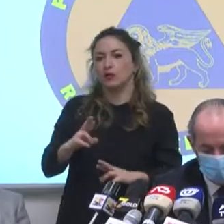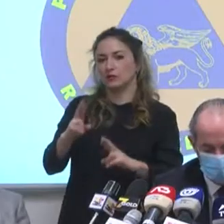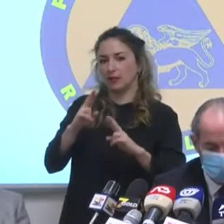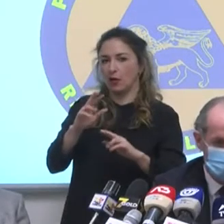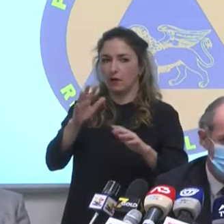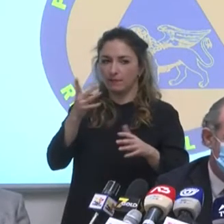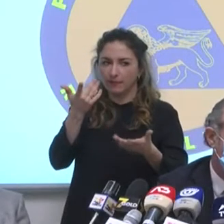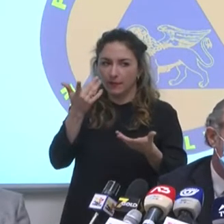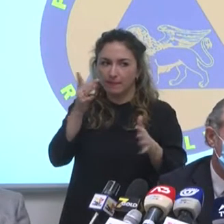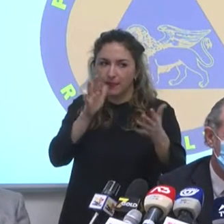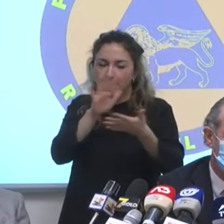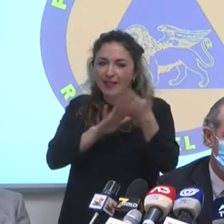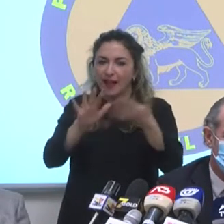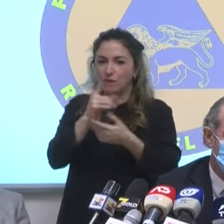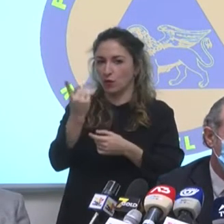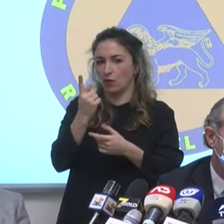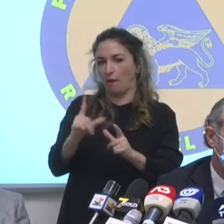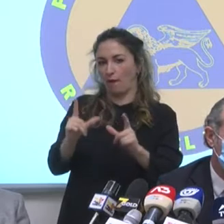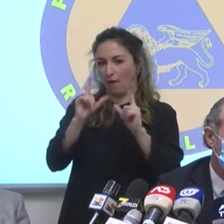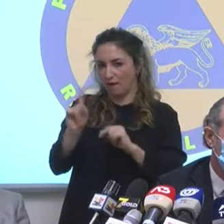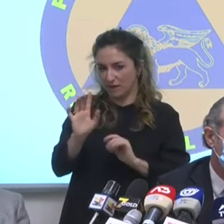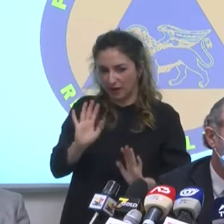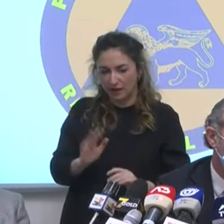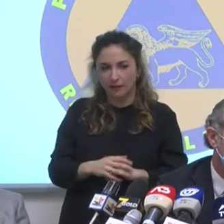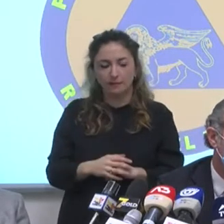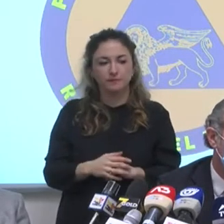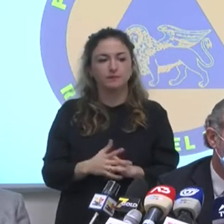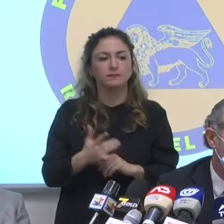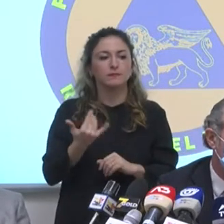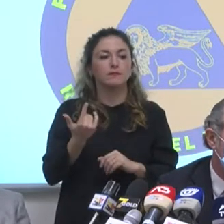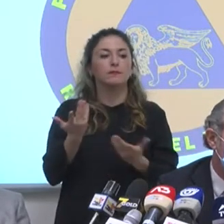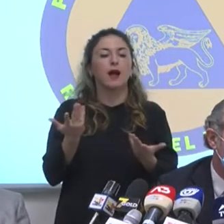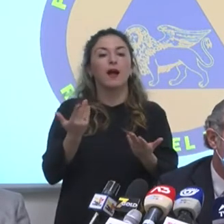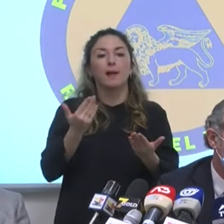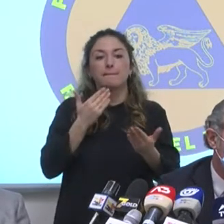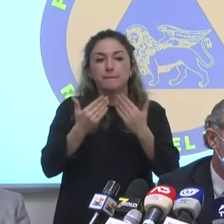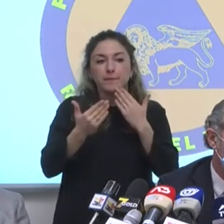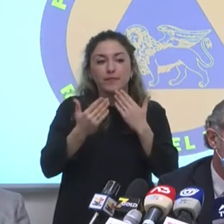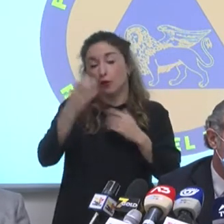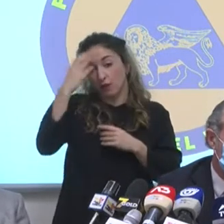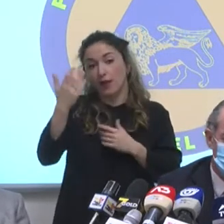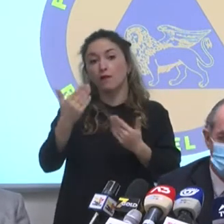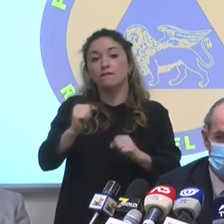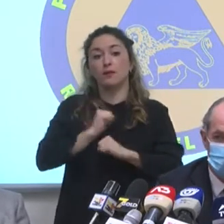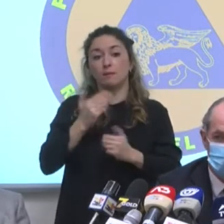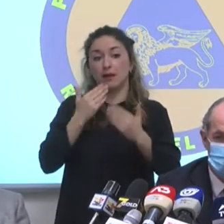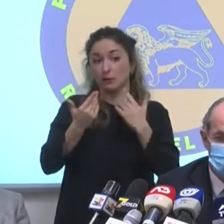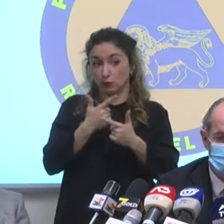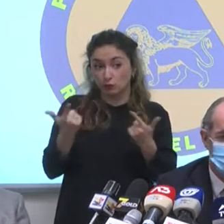termini. Penso che se questo governo non ha più la fiducia in Parlamento si debba andare a votare, punto.